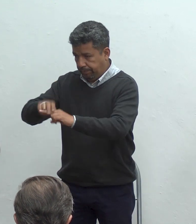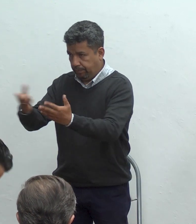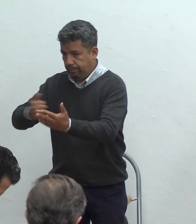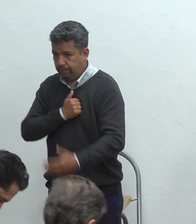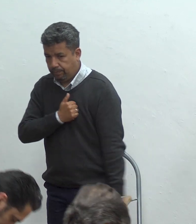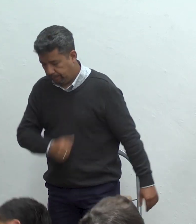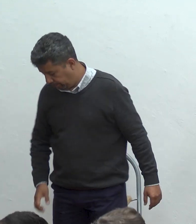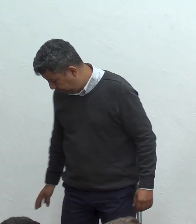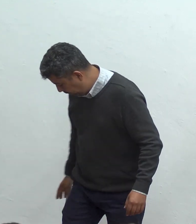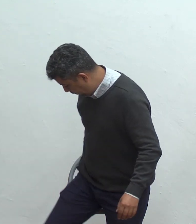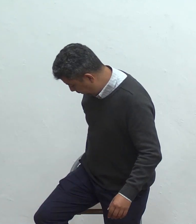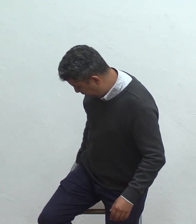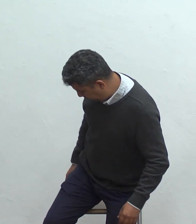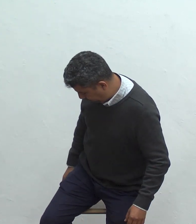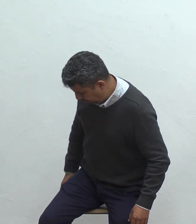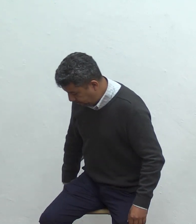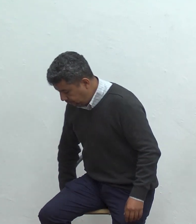sentarse?